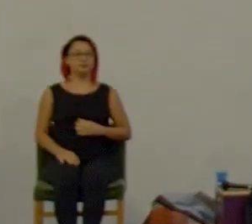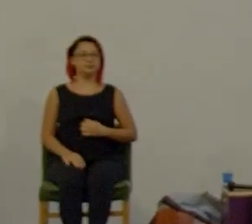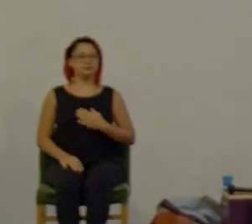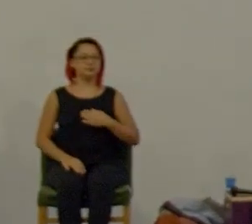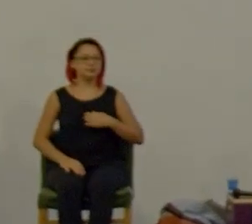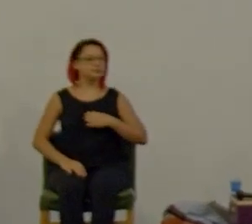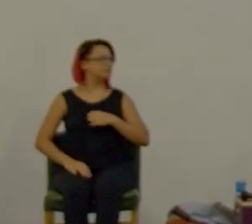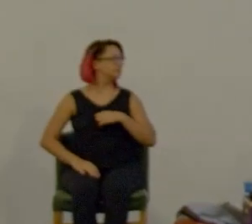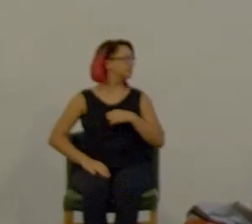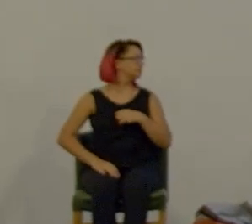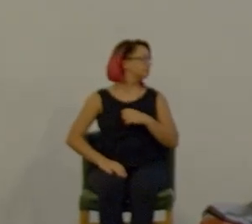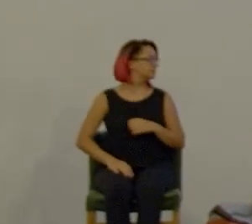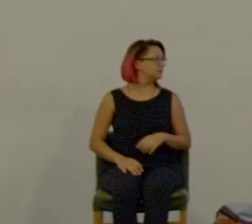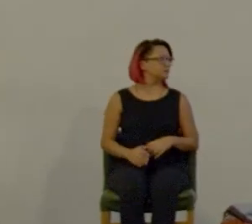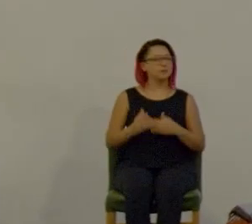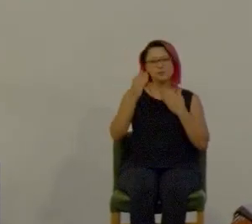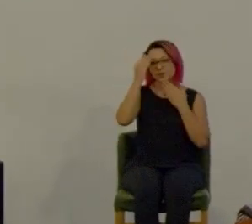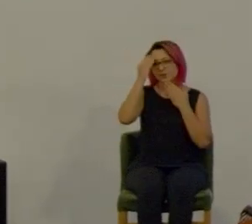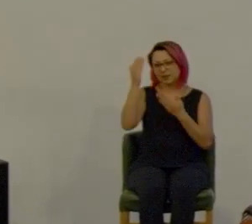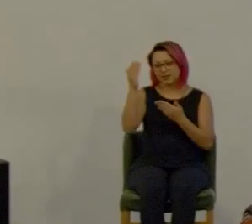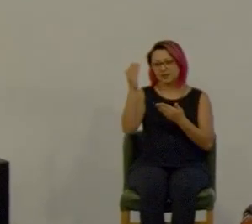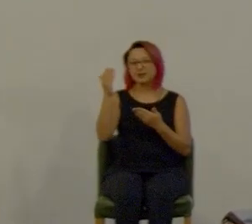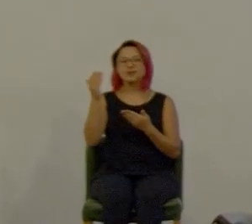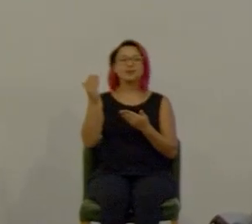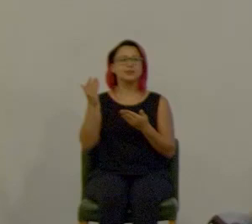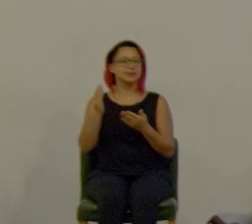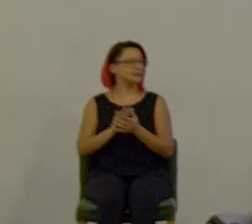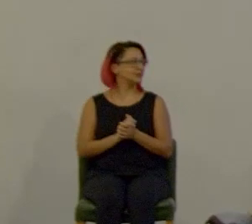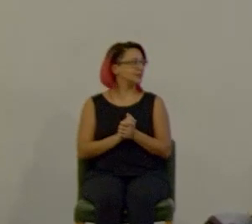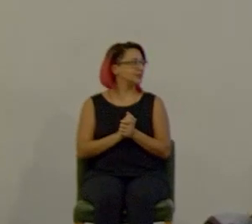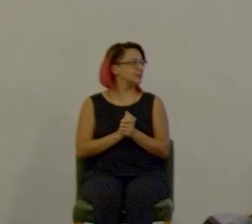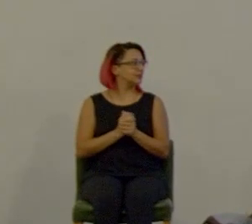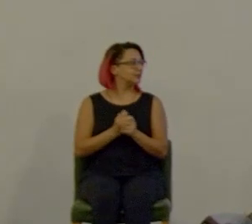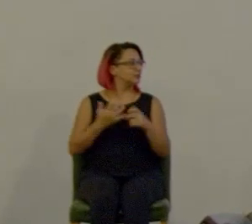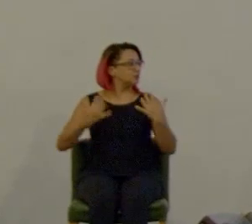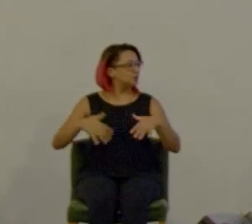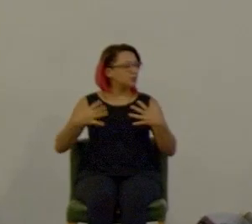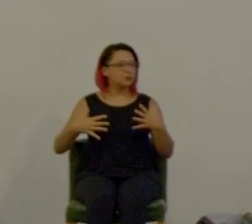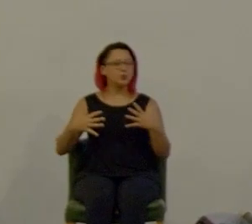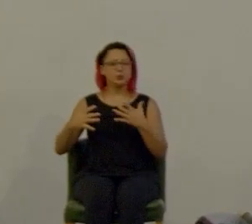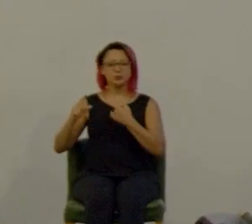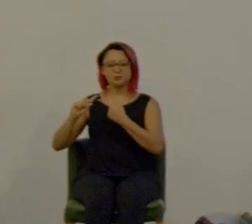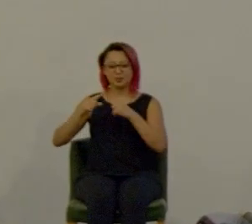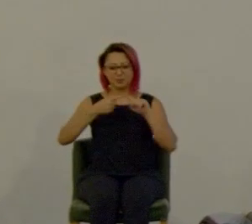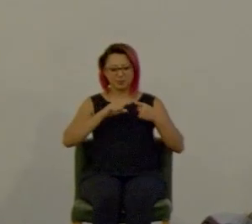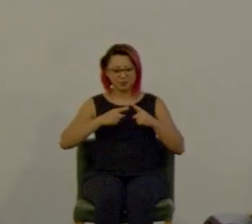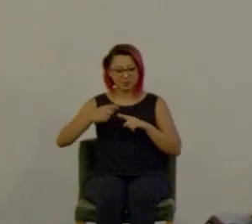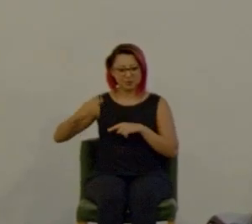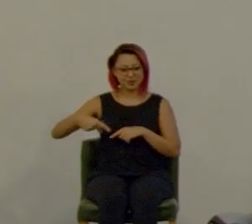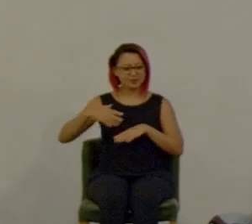Bom, Frederic, Eduardo, obrigadíssima. Tem muitas sintonias nessa